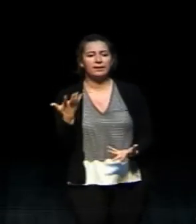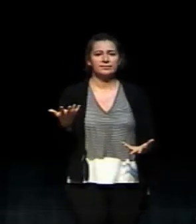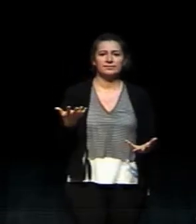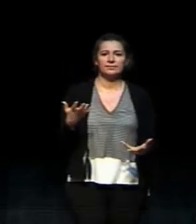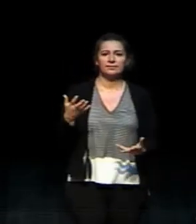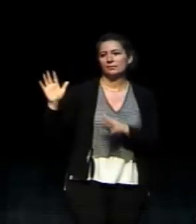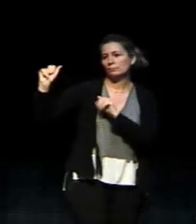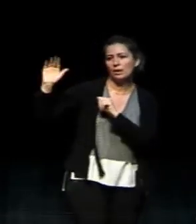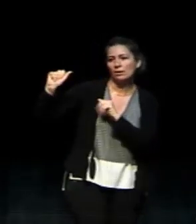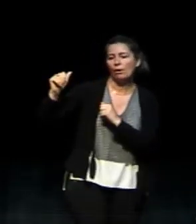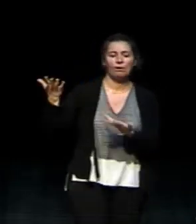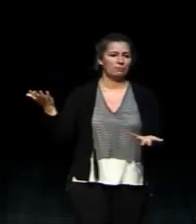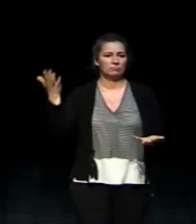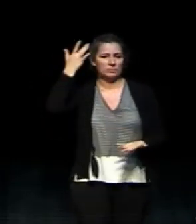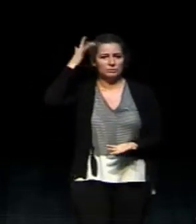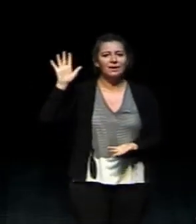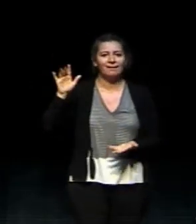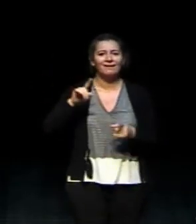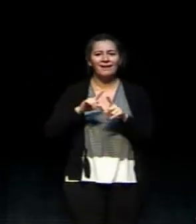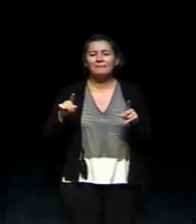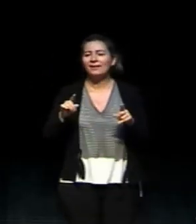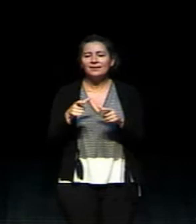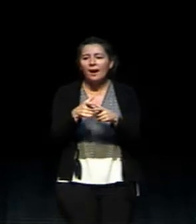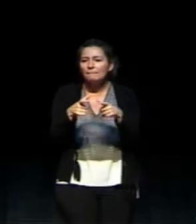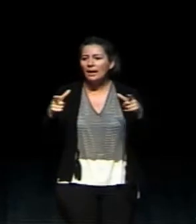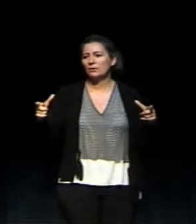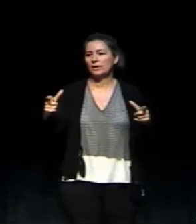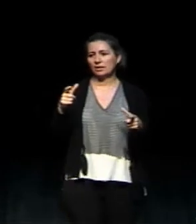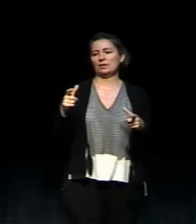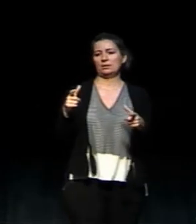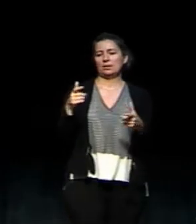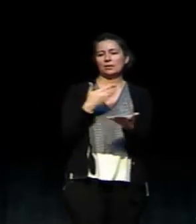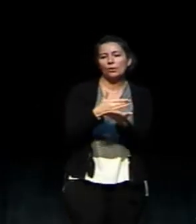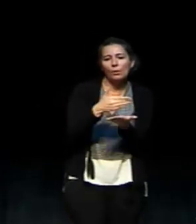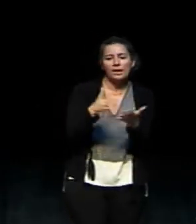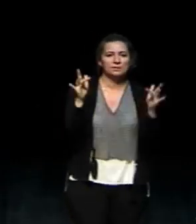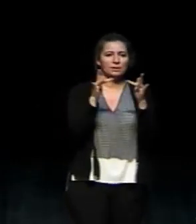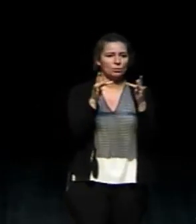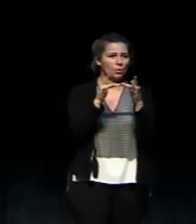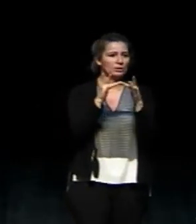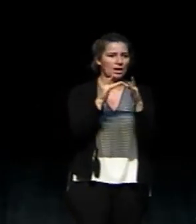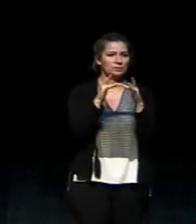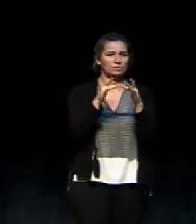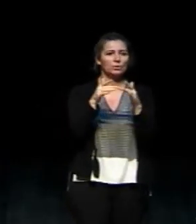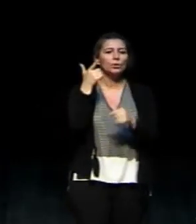sofrem algum trauma com alguma língua, seja com o inglês, com o espanhol, enfim. A maioria das pessoas que